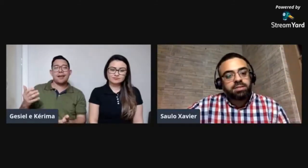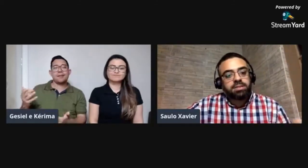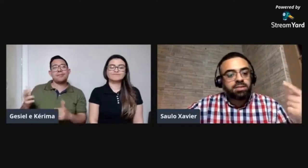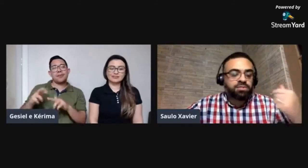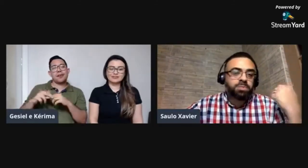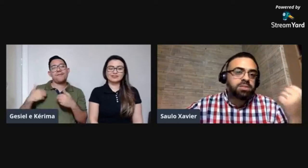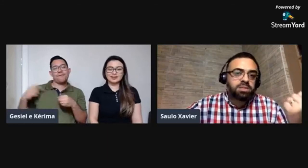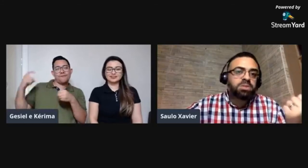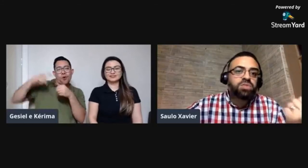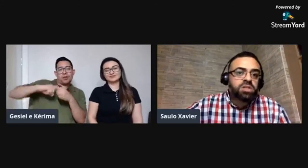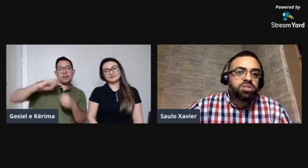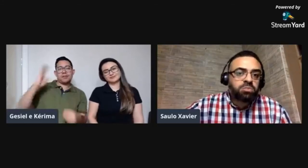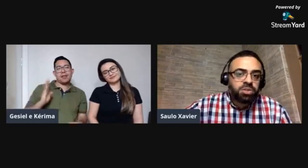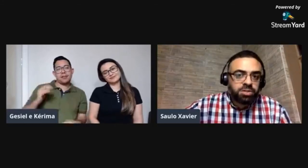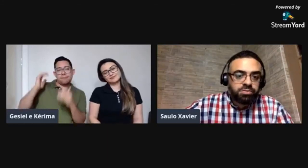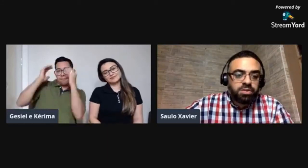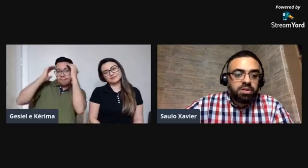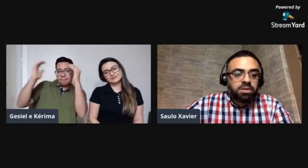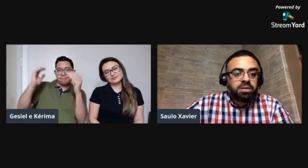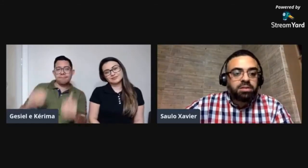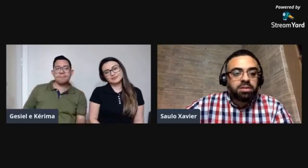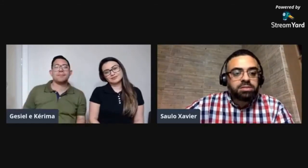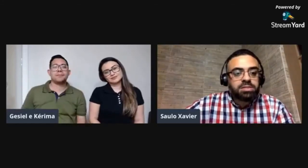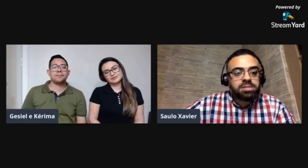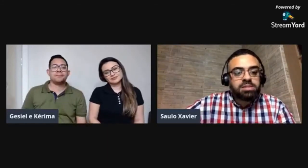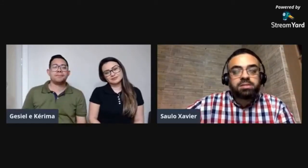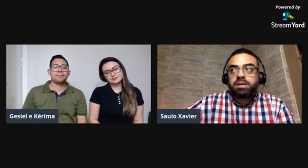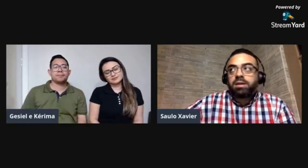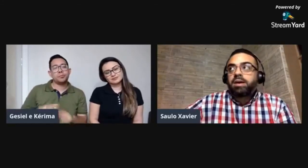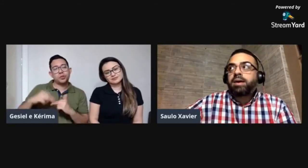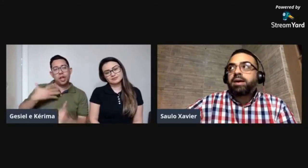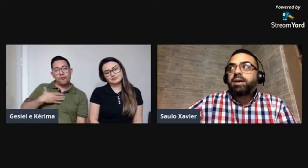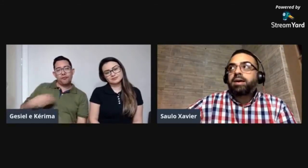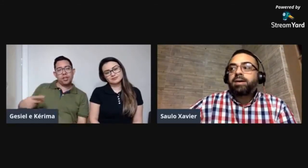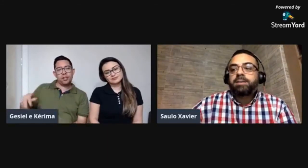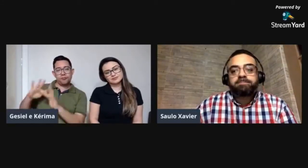voltar. Que senão minha filha tinha morrido. Então, assim,